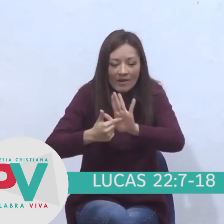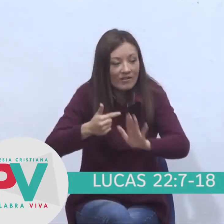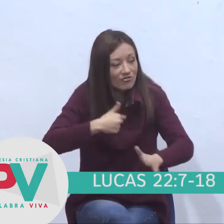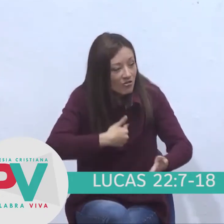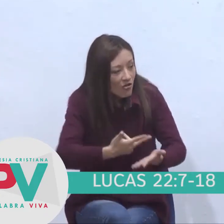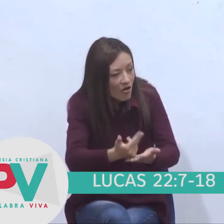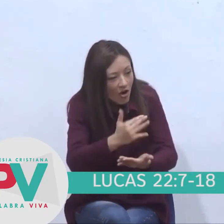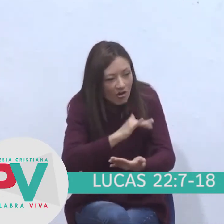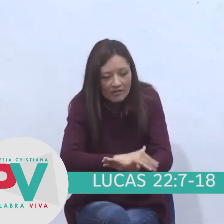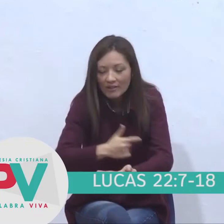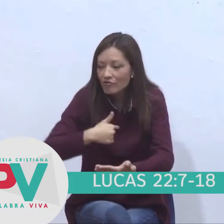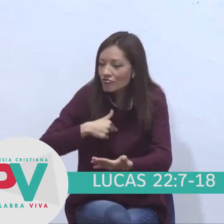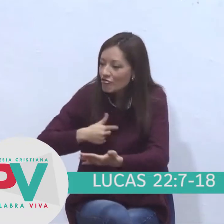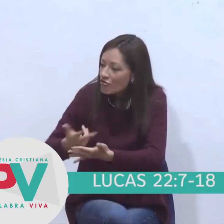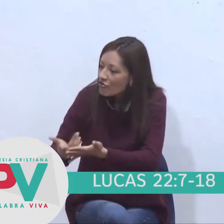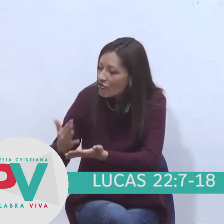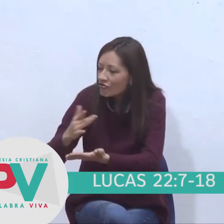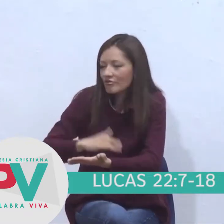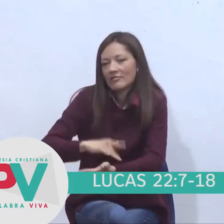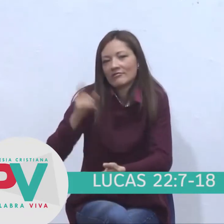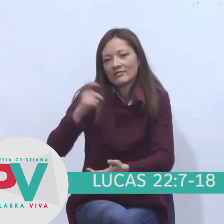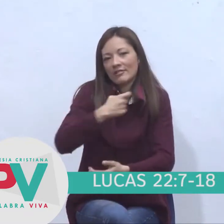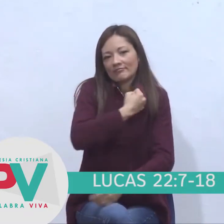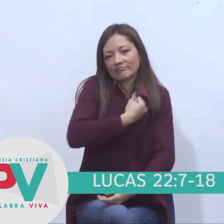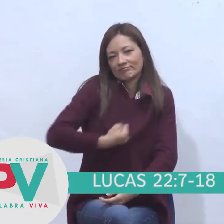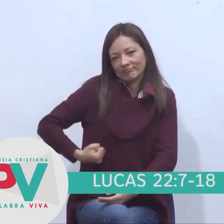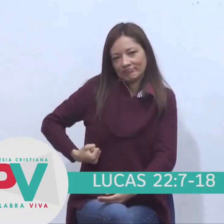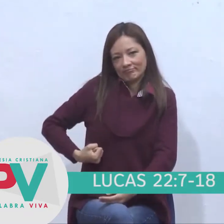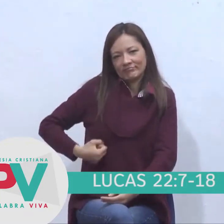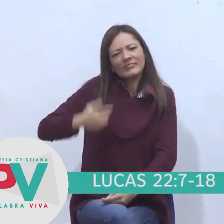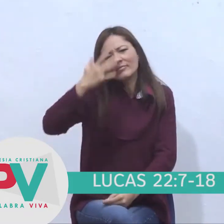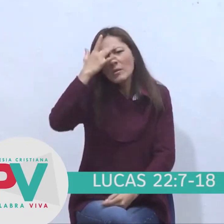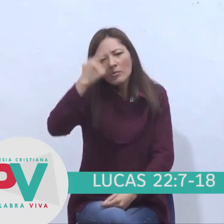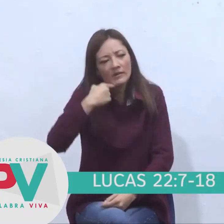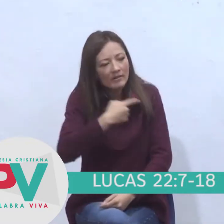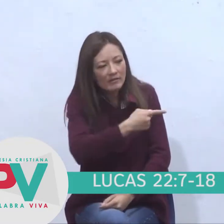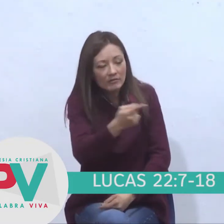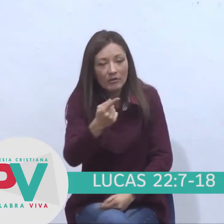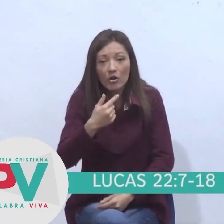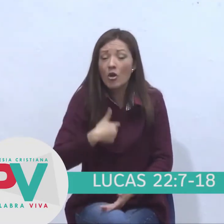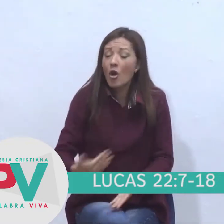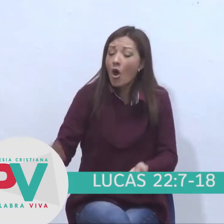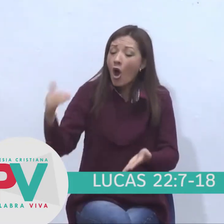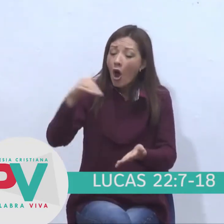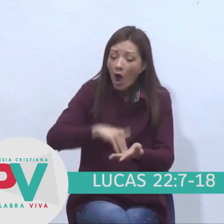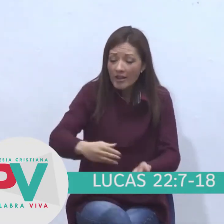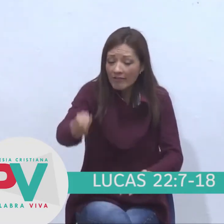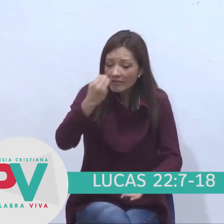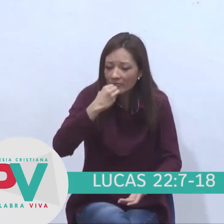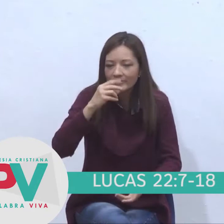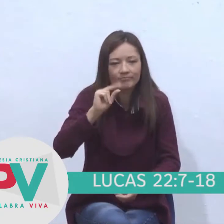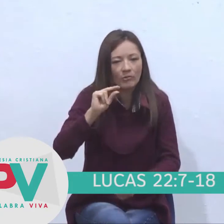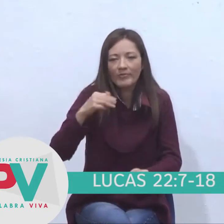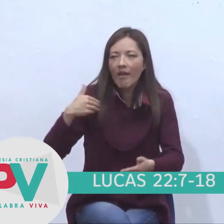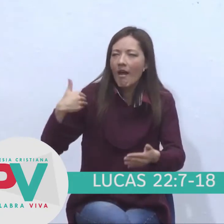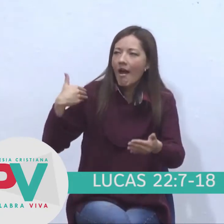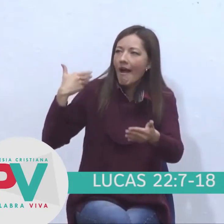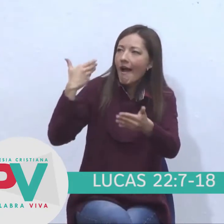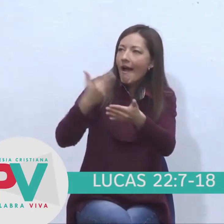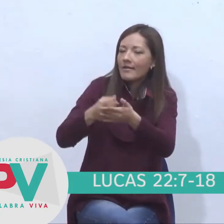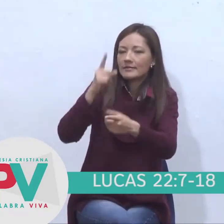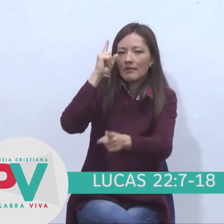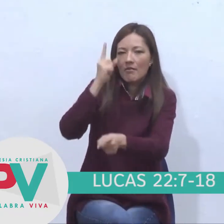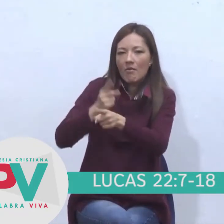sacrificado. Versículo 16: porque os digo que no la comeré más hasta que se cumpla en el reino de